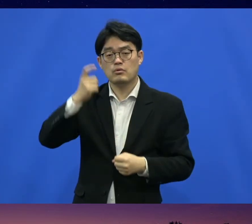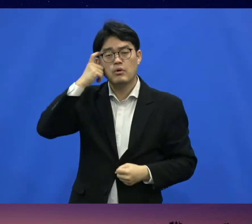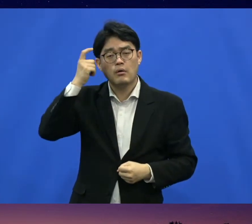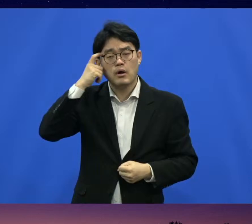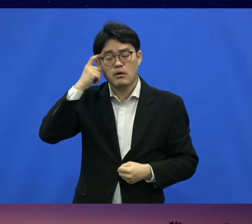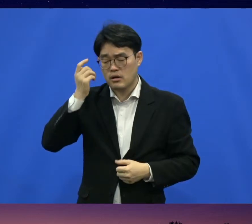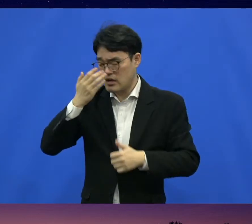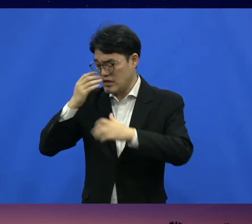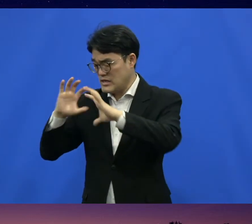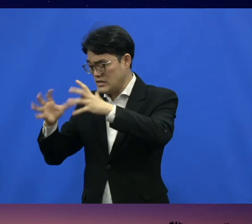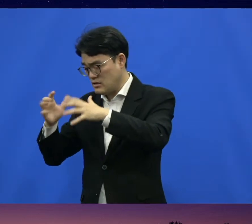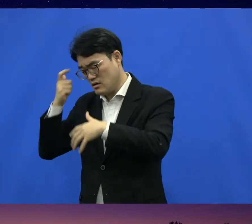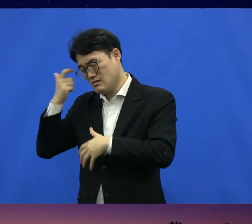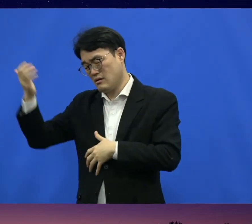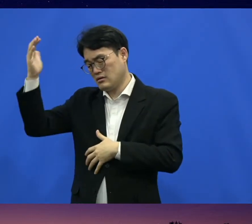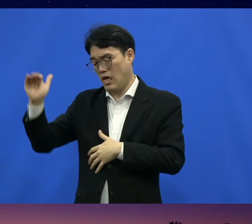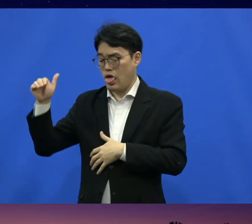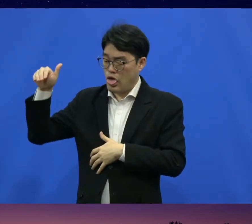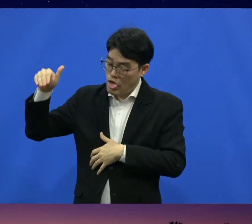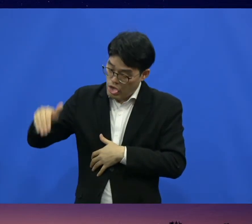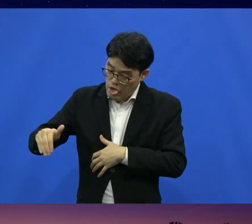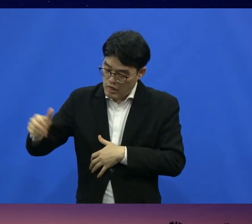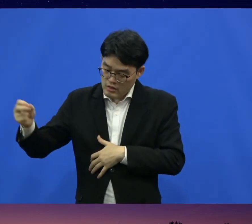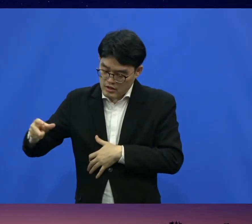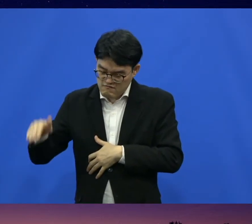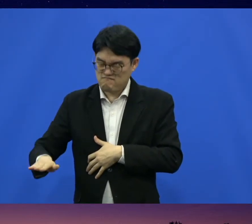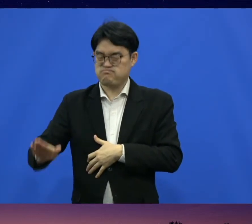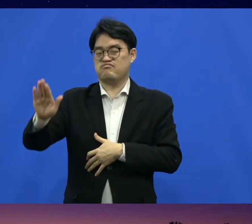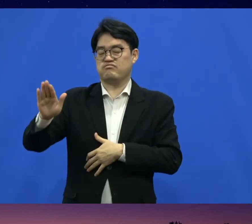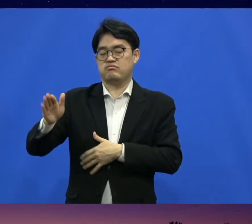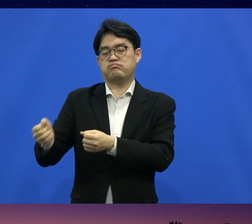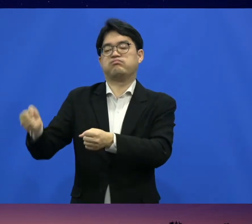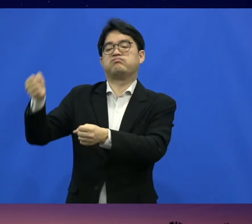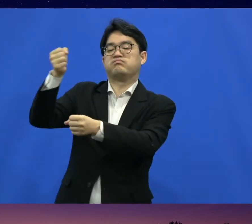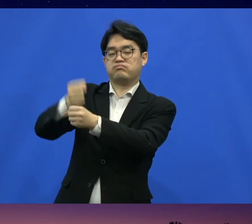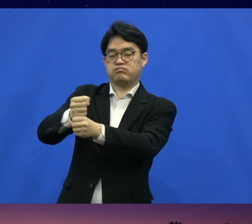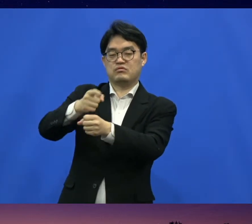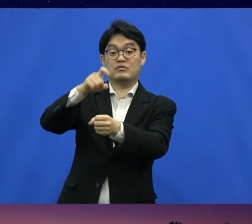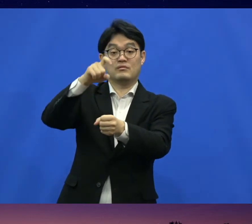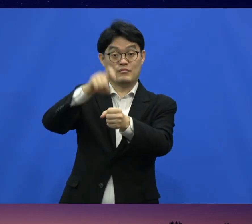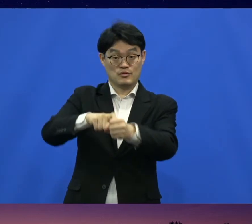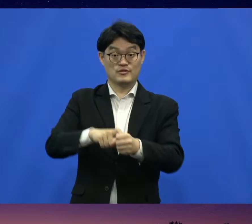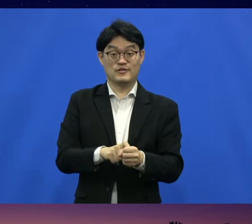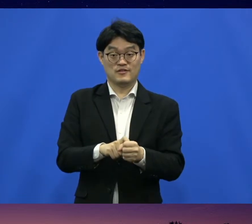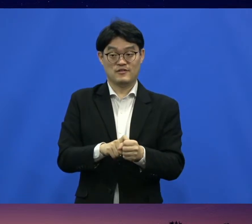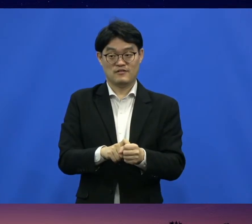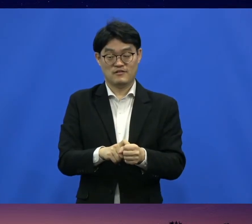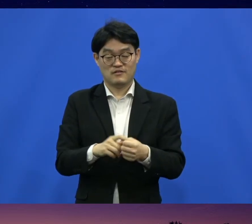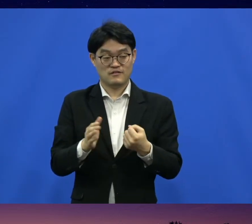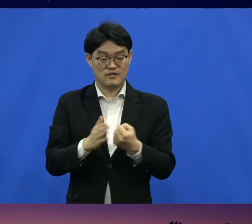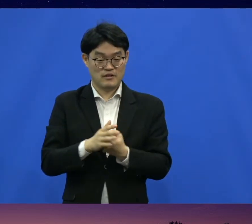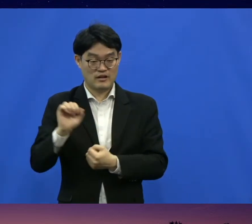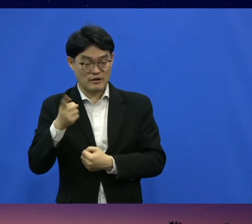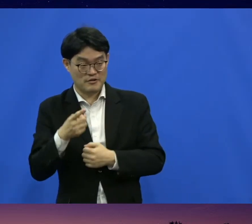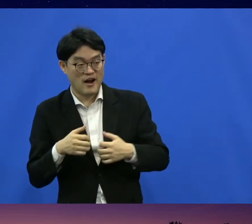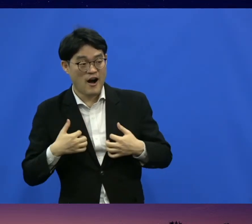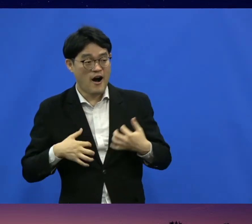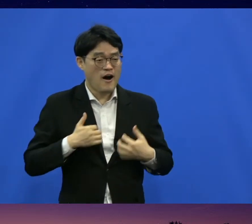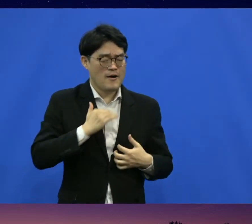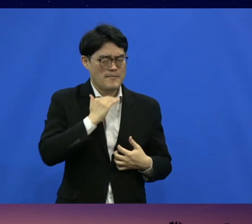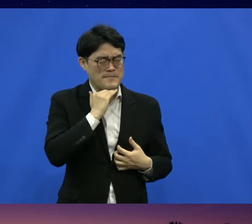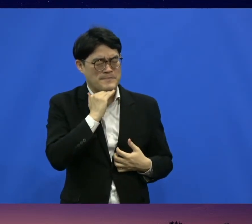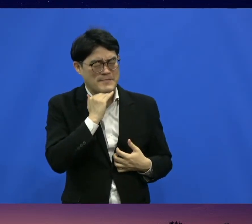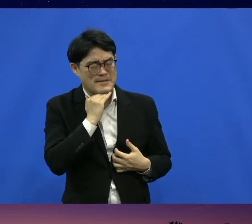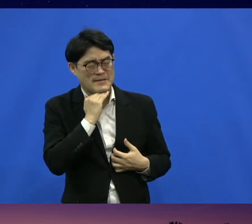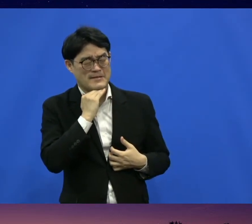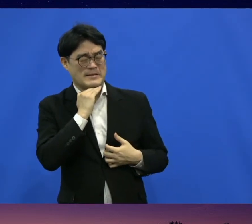그래서 다윗은 이 법궤를 옮겨오도록 지시를 내렸는데 아마 흥분했던 것 같아요. 오랫동안 기다려왔던 이 법궤를